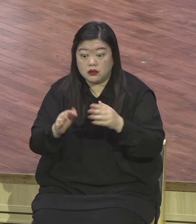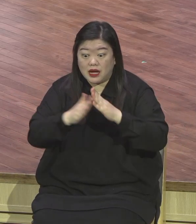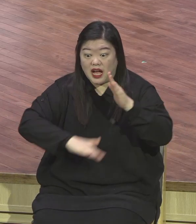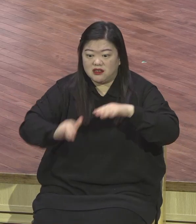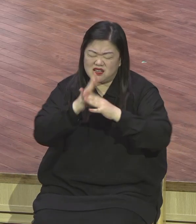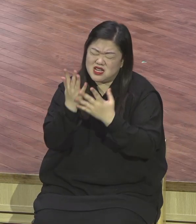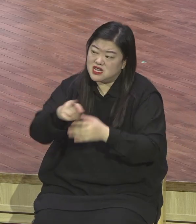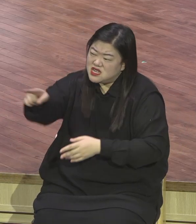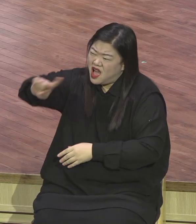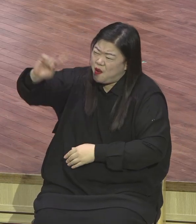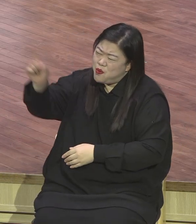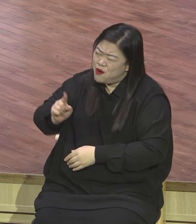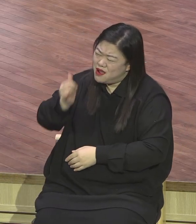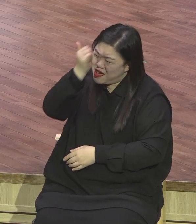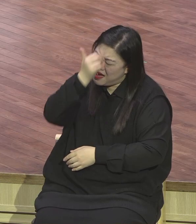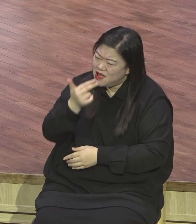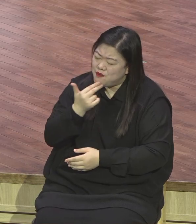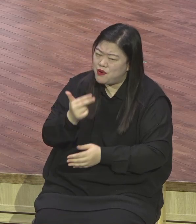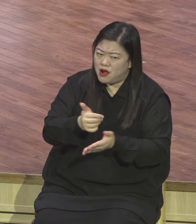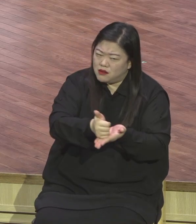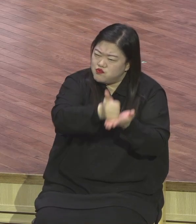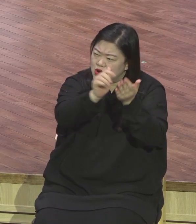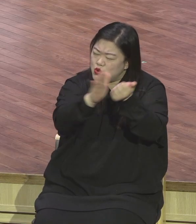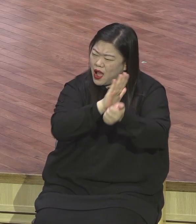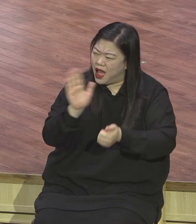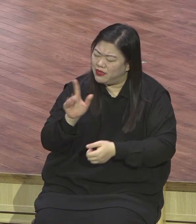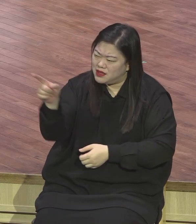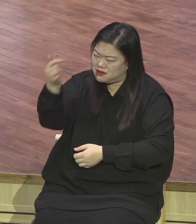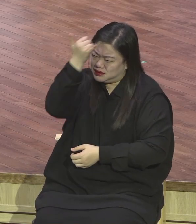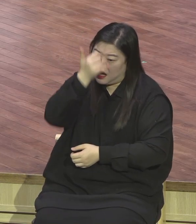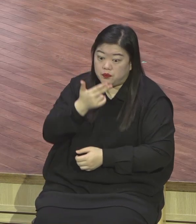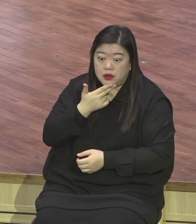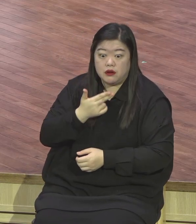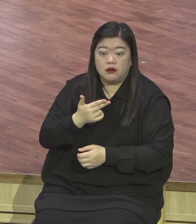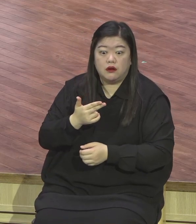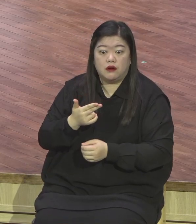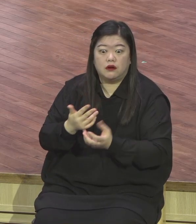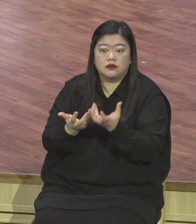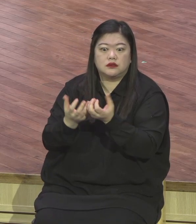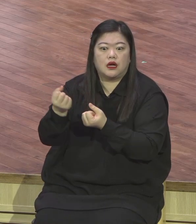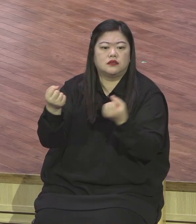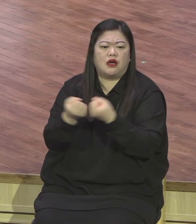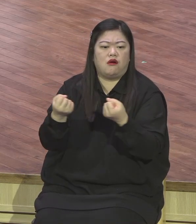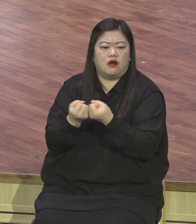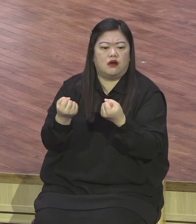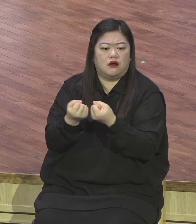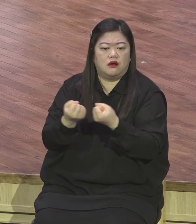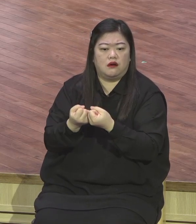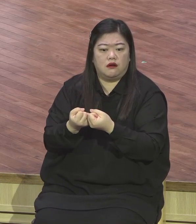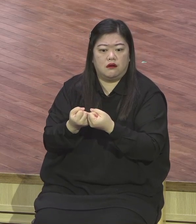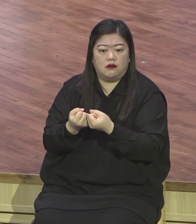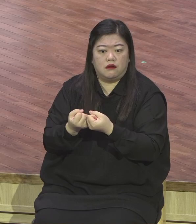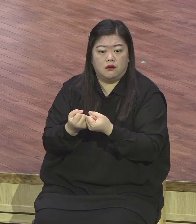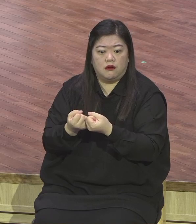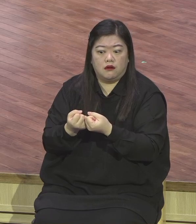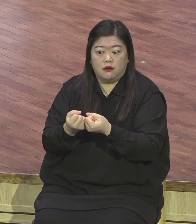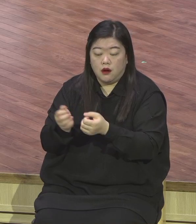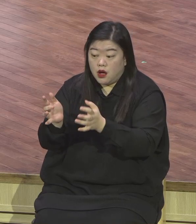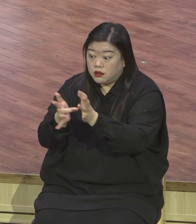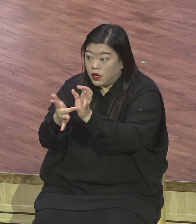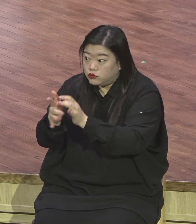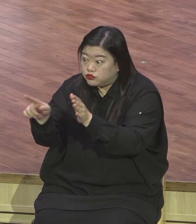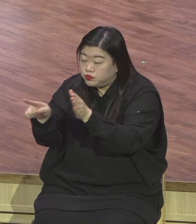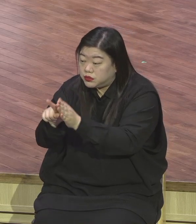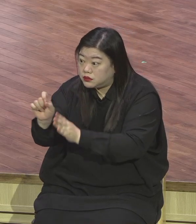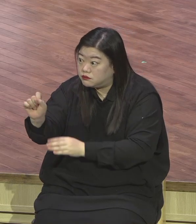조용한 집안이 그렇게 아름다운 집안이 예수 믿는 순간에 불안 시작됩니다. 난리가